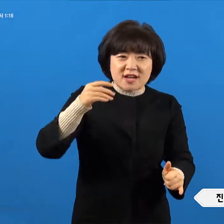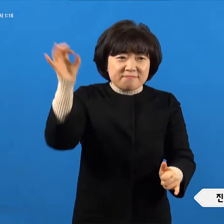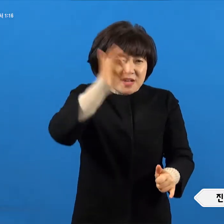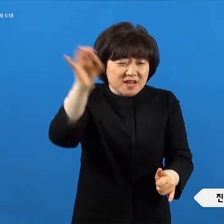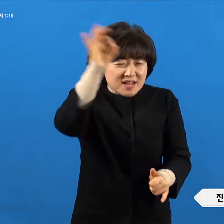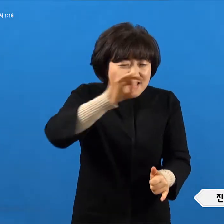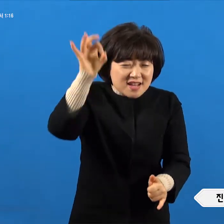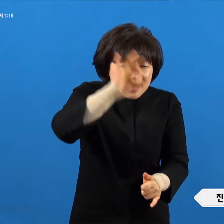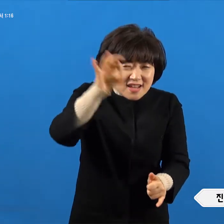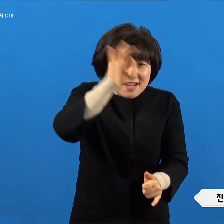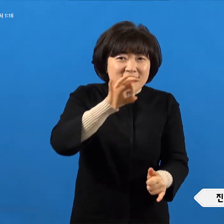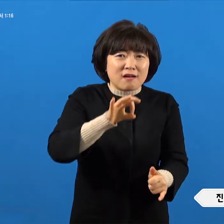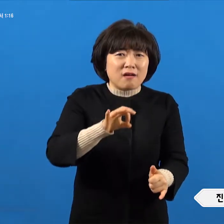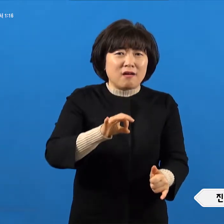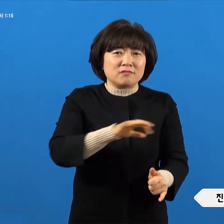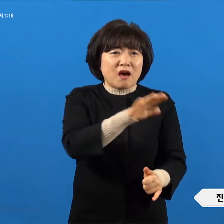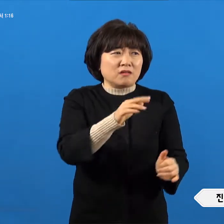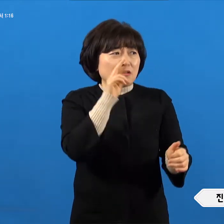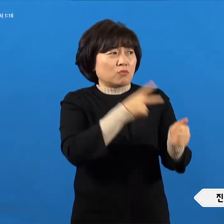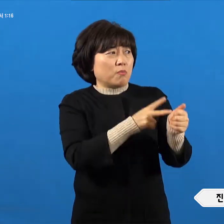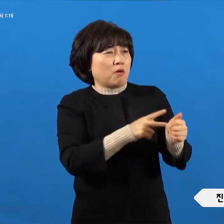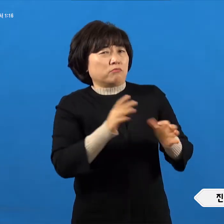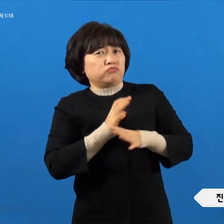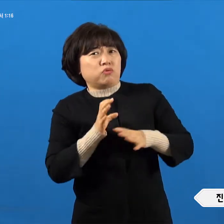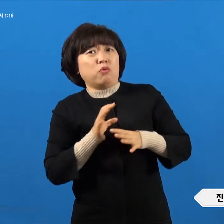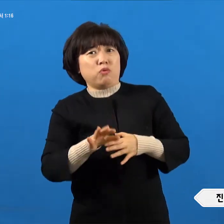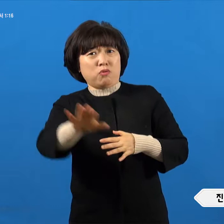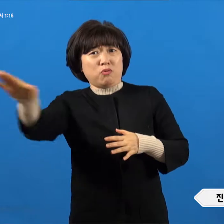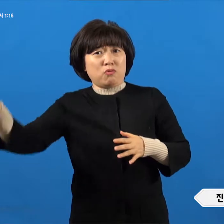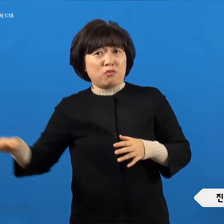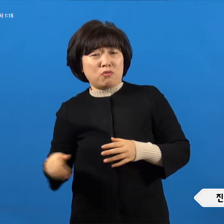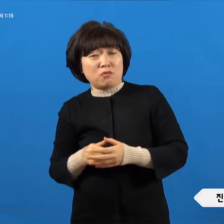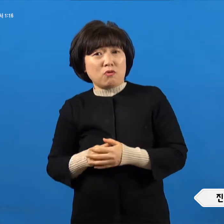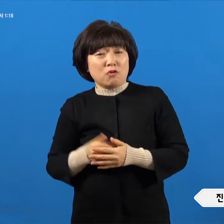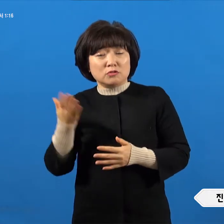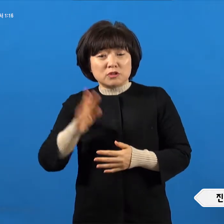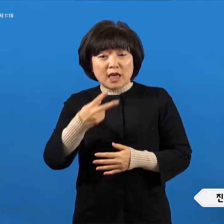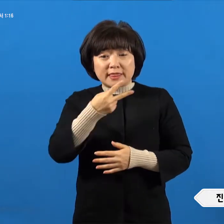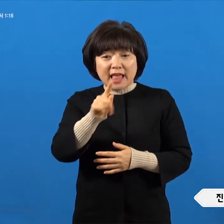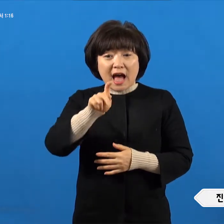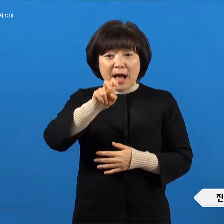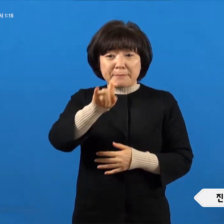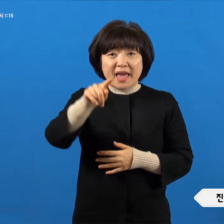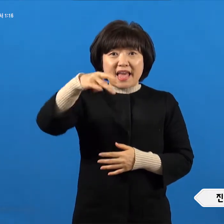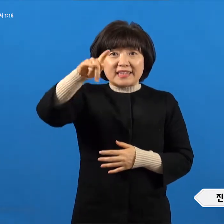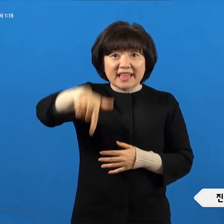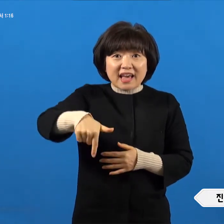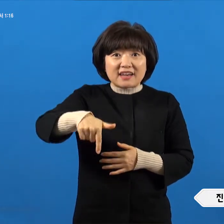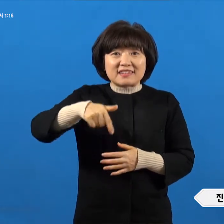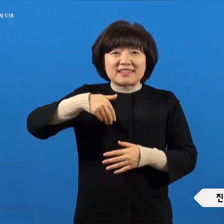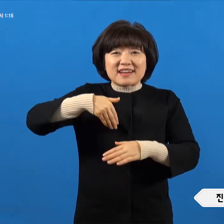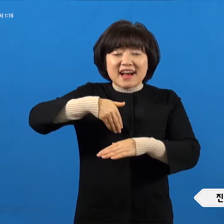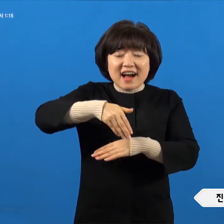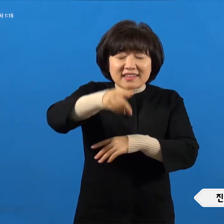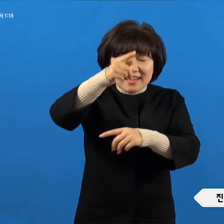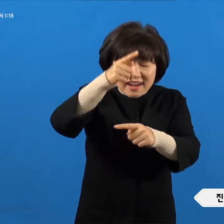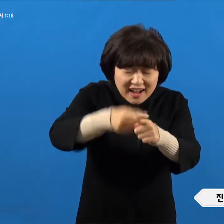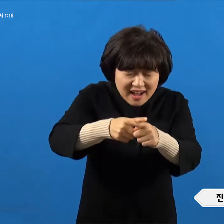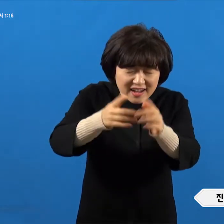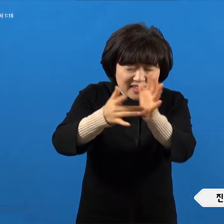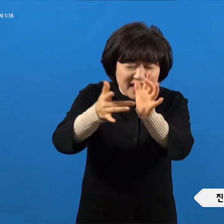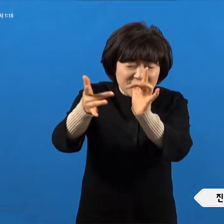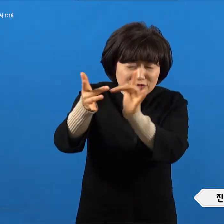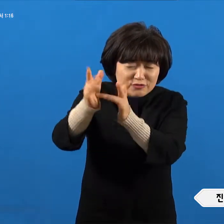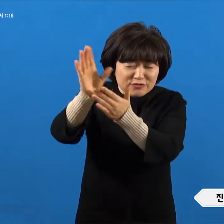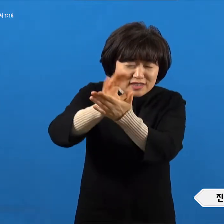존재였습니다. 그러던 어느 날 다메섹 선상에서 그는 예수 그리스도를 만납니다. 엎드려서 볼 수 없는 상황에서